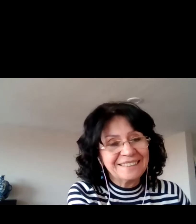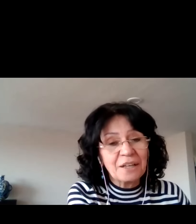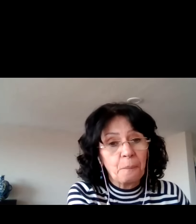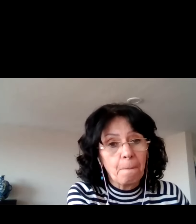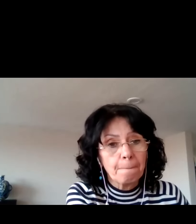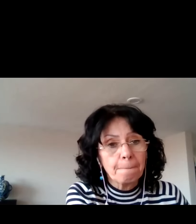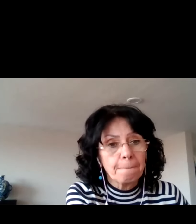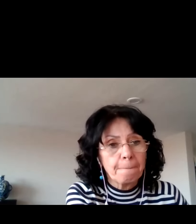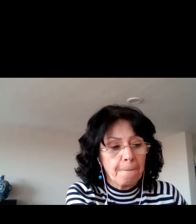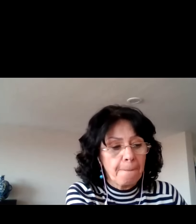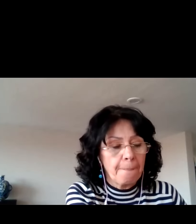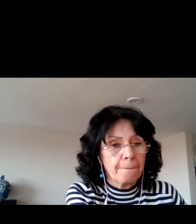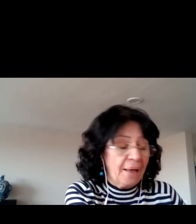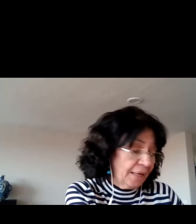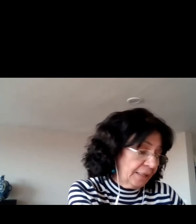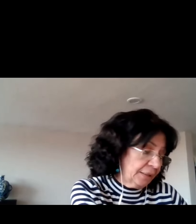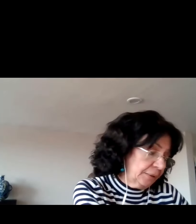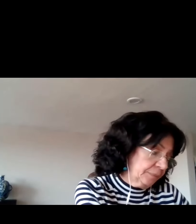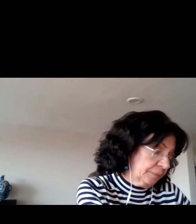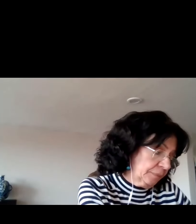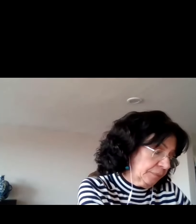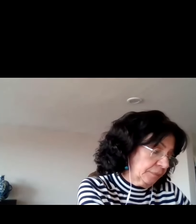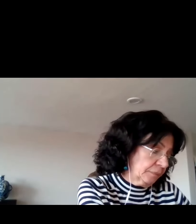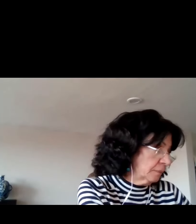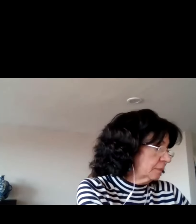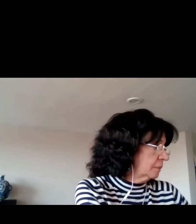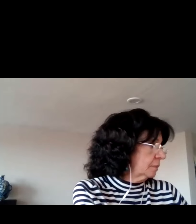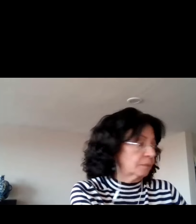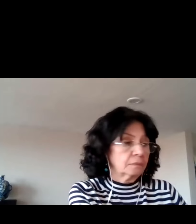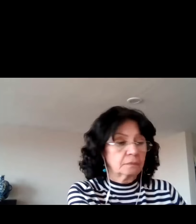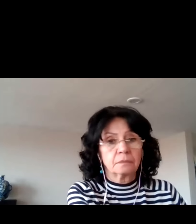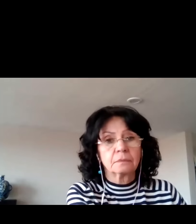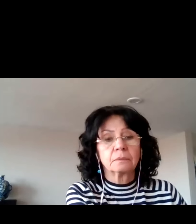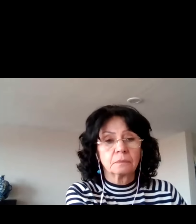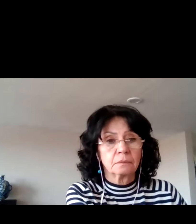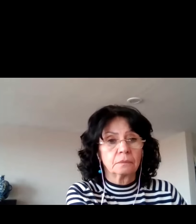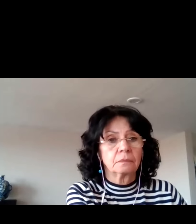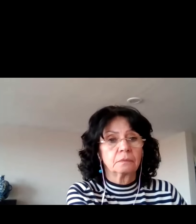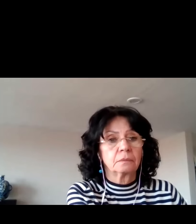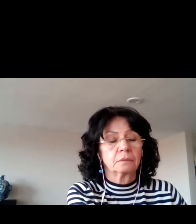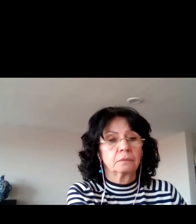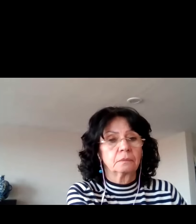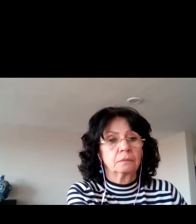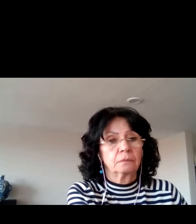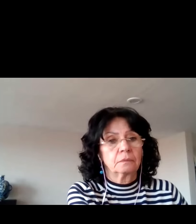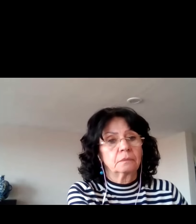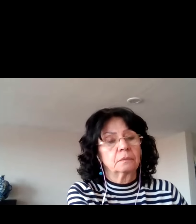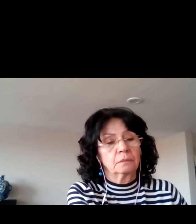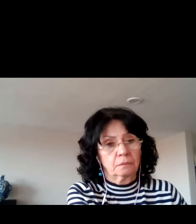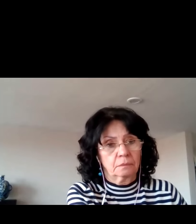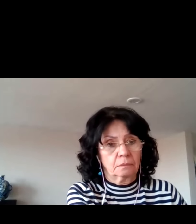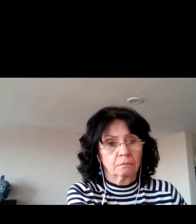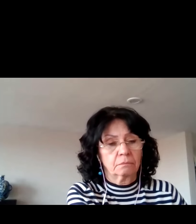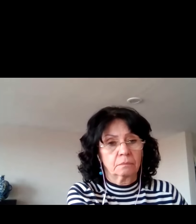a tus patronos, por ejemplo, de la asociación. Entonces, si tienes patronos y recabas datos personales de tus patronos